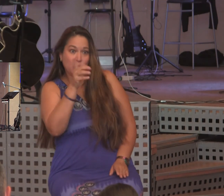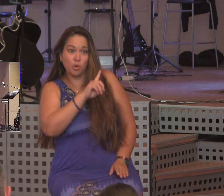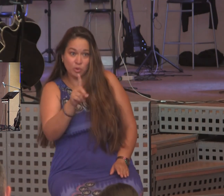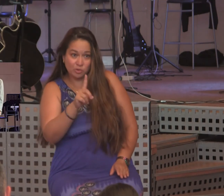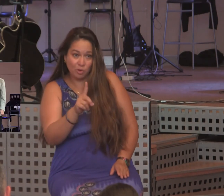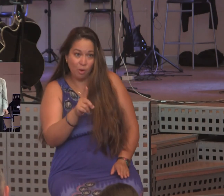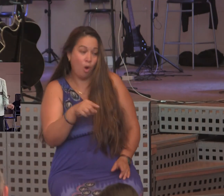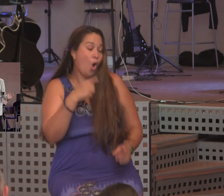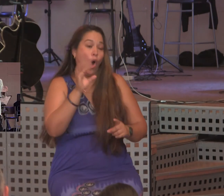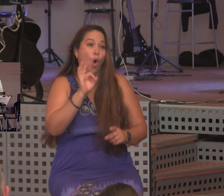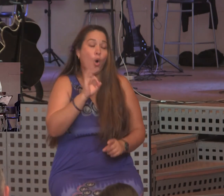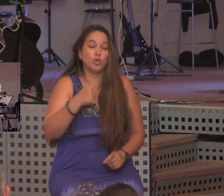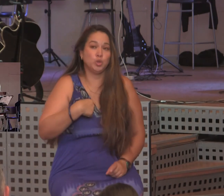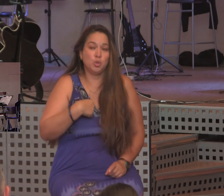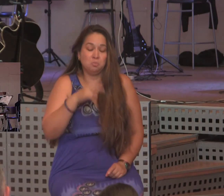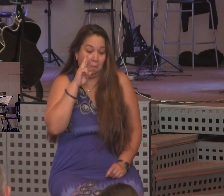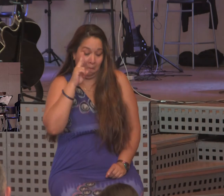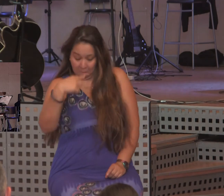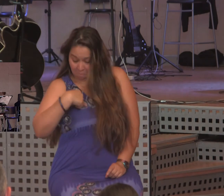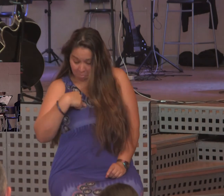¿Tú no tienes ángulos muertos?